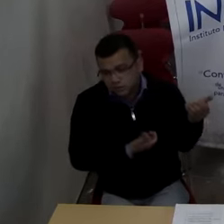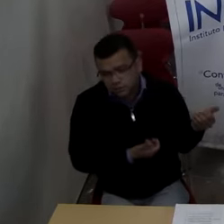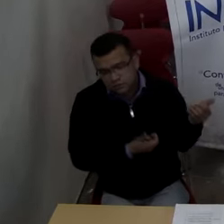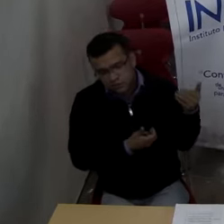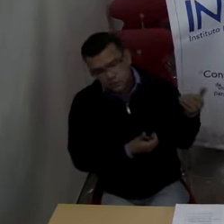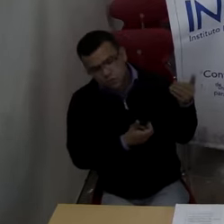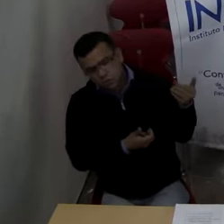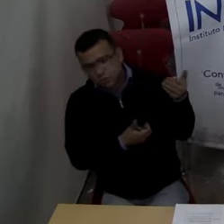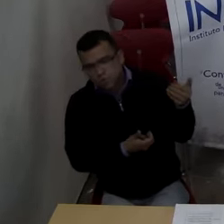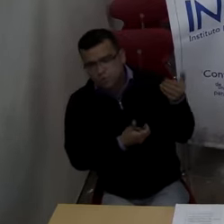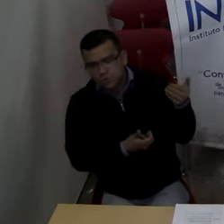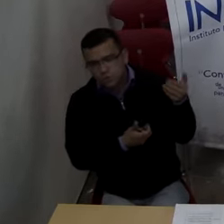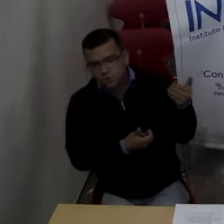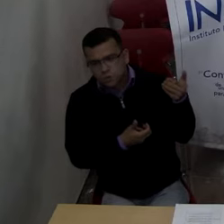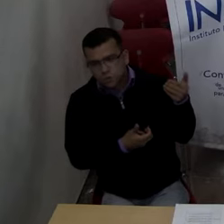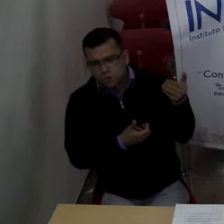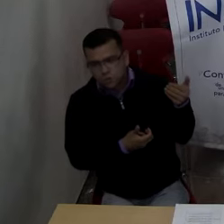derecho